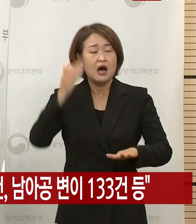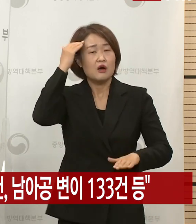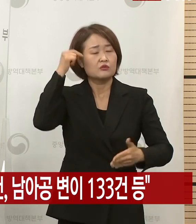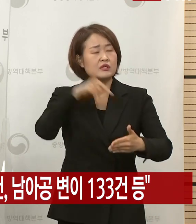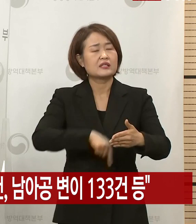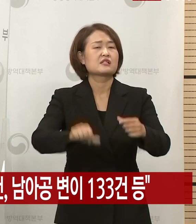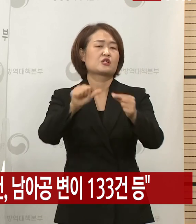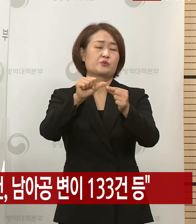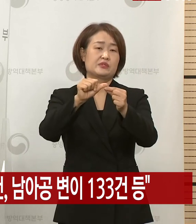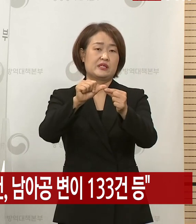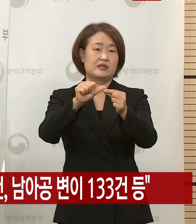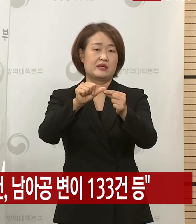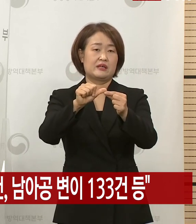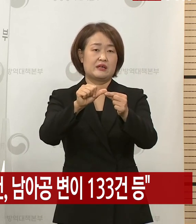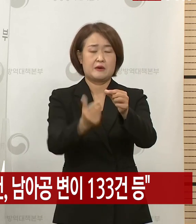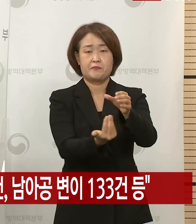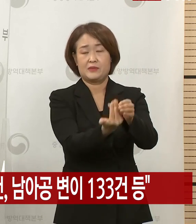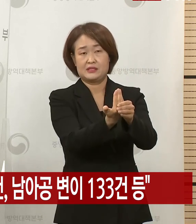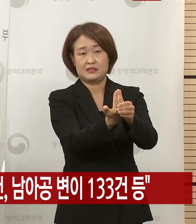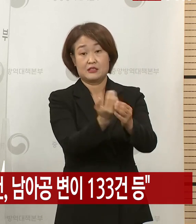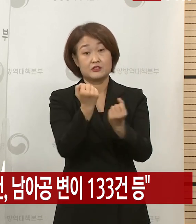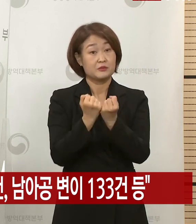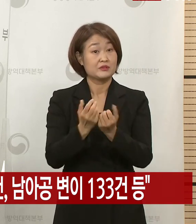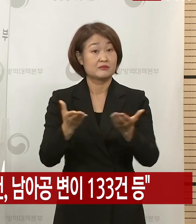발생에 대해서 설명드리겠습니다.